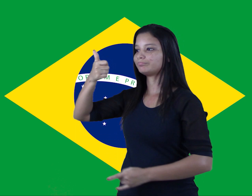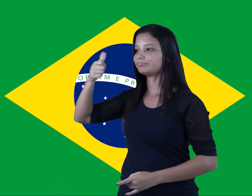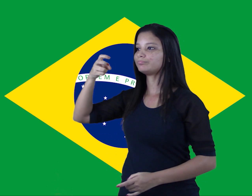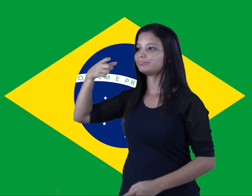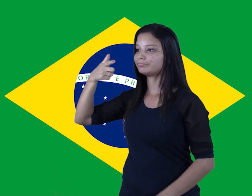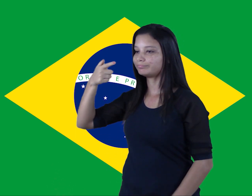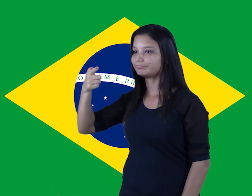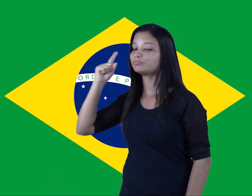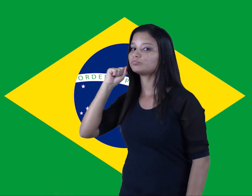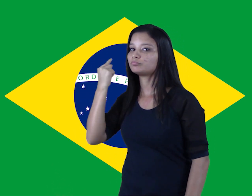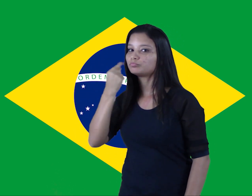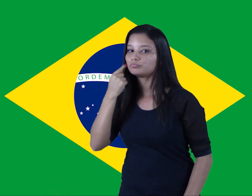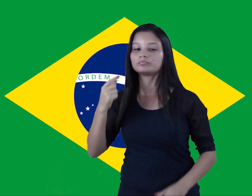de uma realidade de